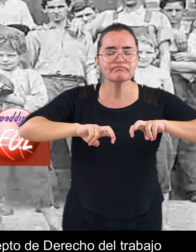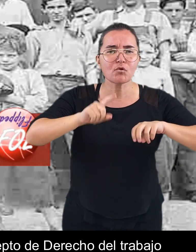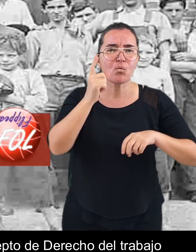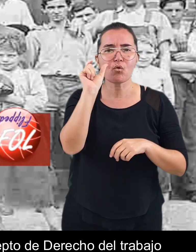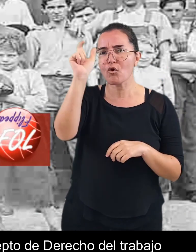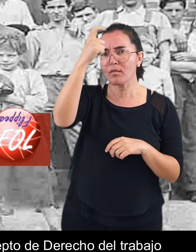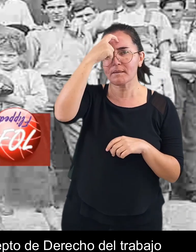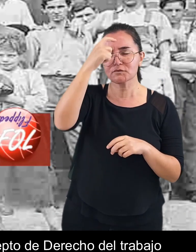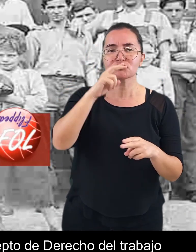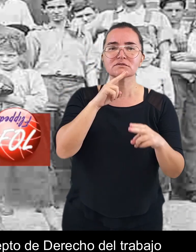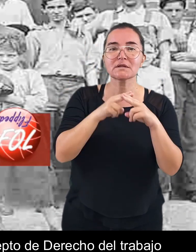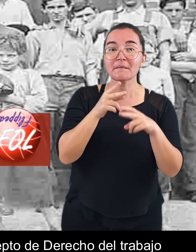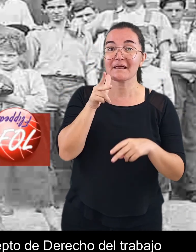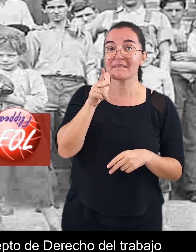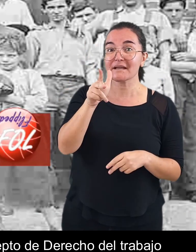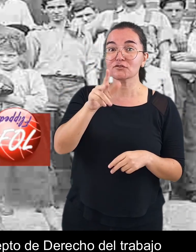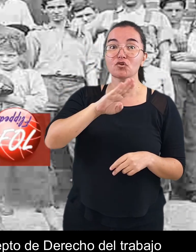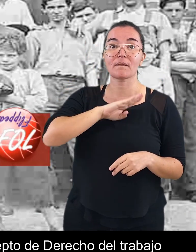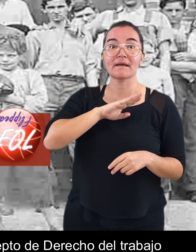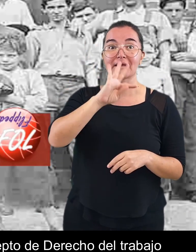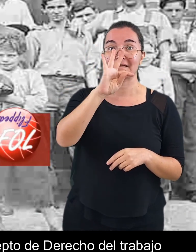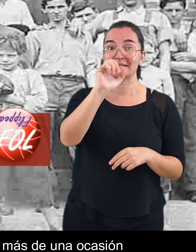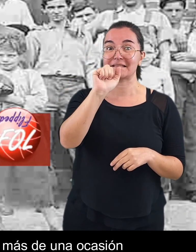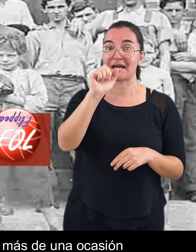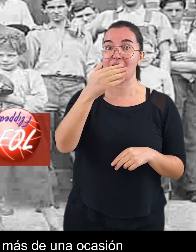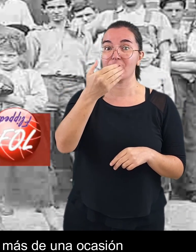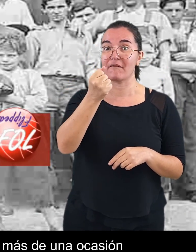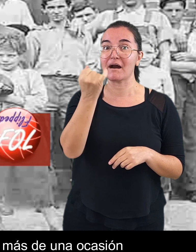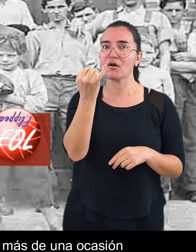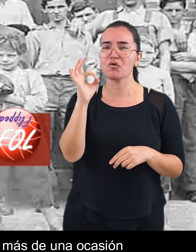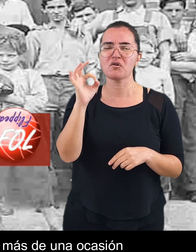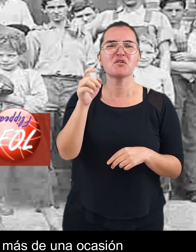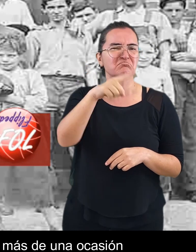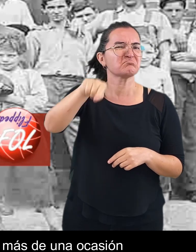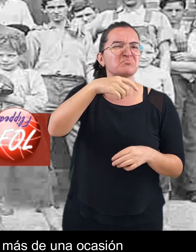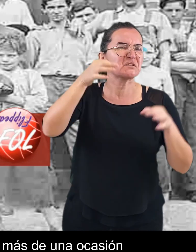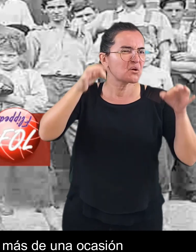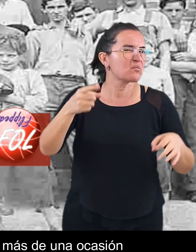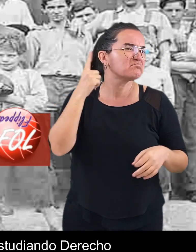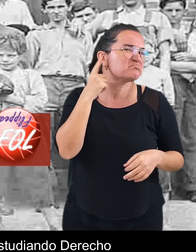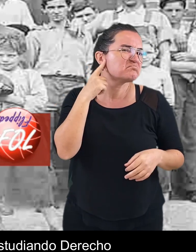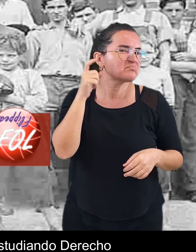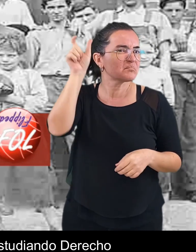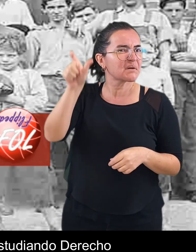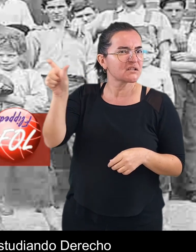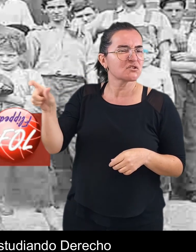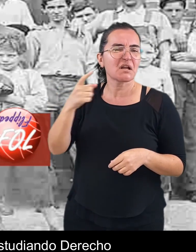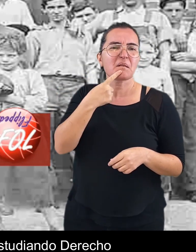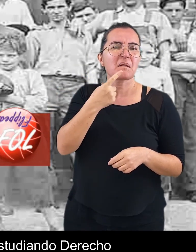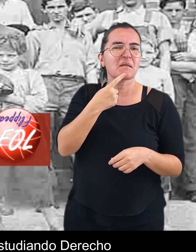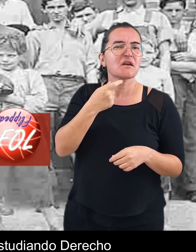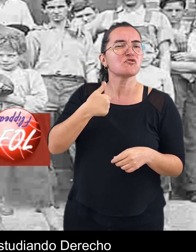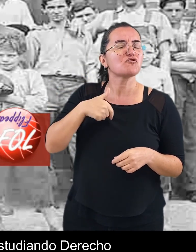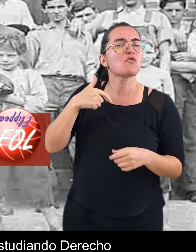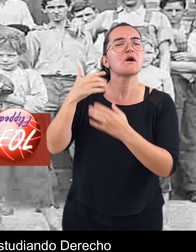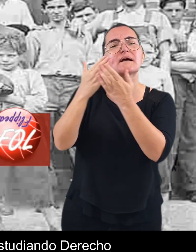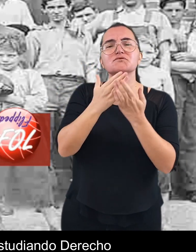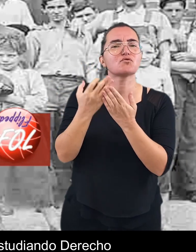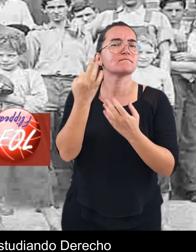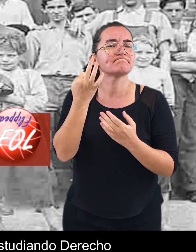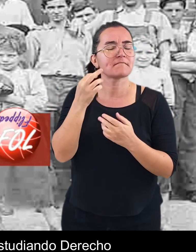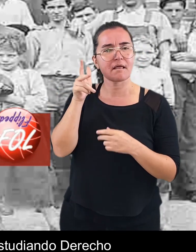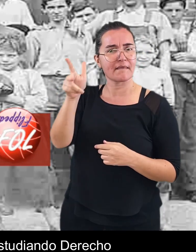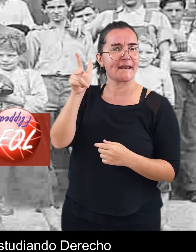el concepto de derecho del trabajo. Seguramente habréis escuchado en más de una ocasión a alguna persona decir que